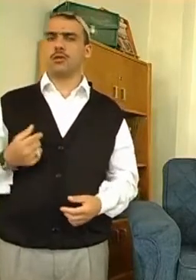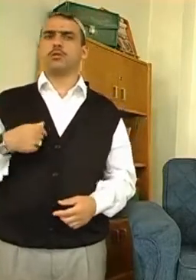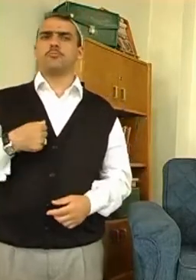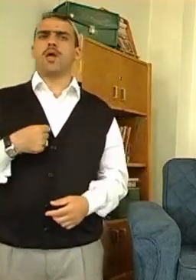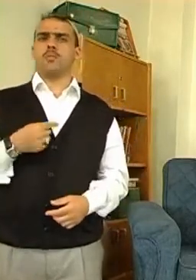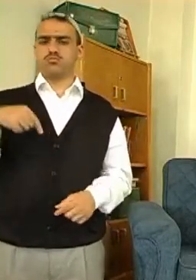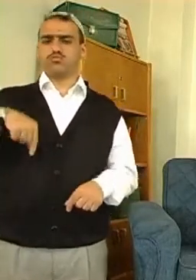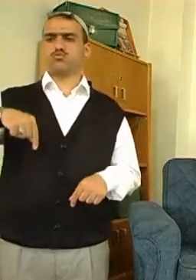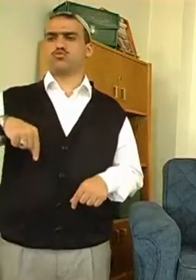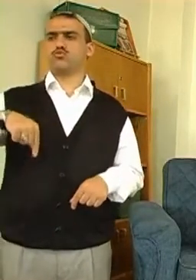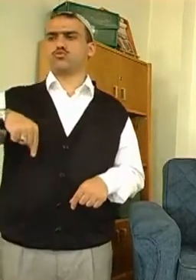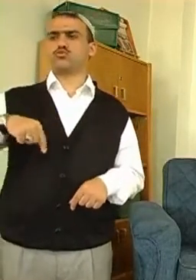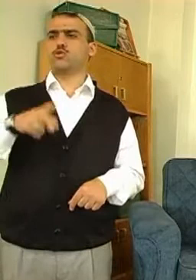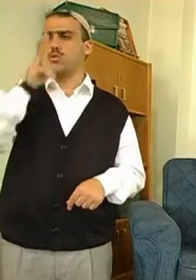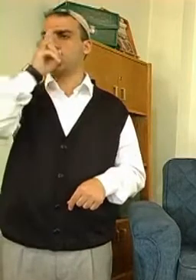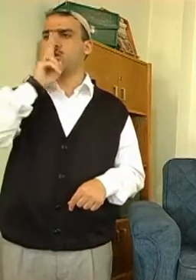Ama işte düşünmeyince böyle